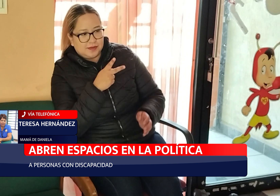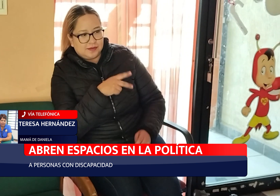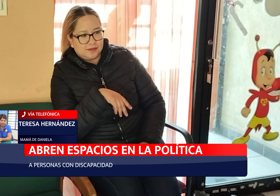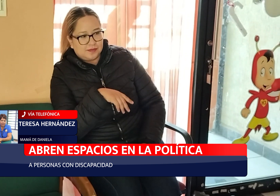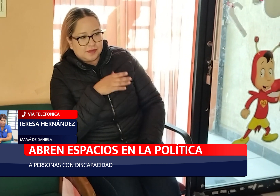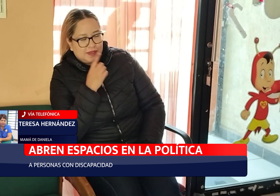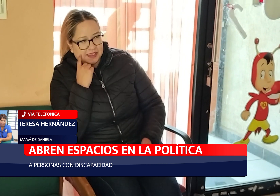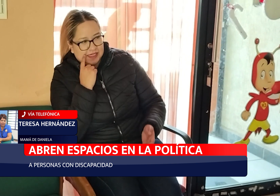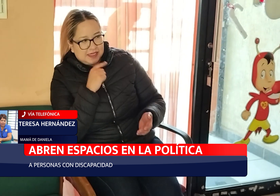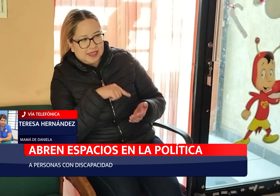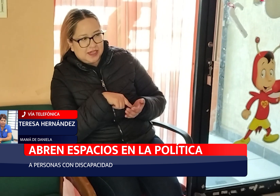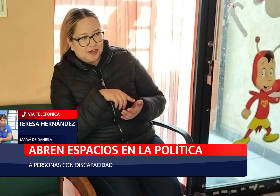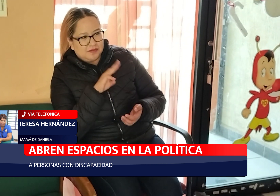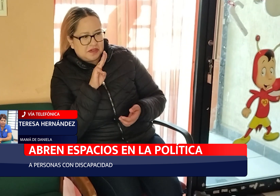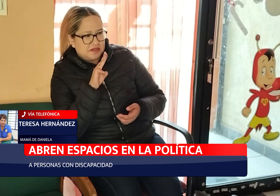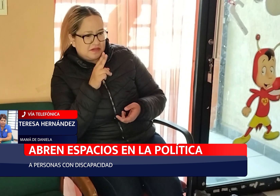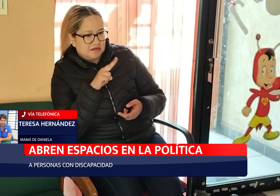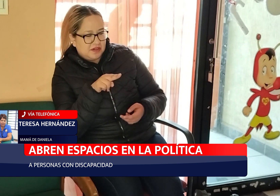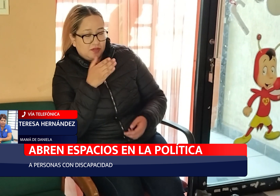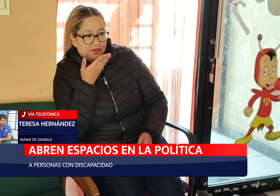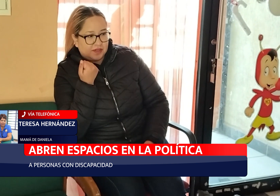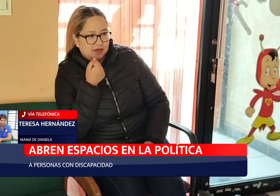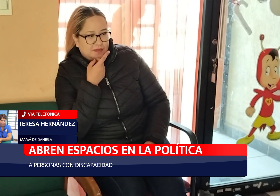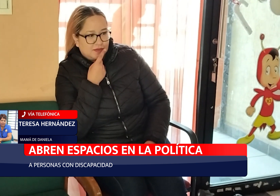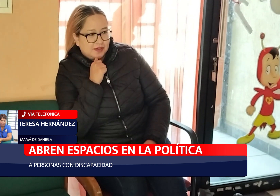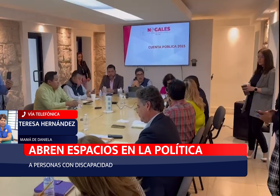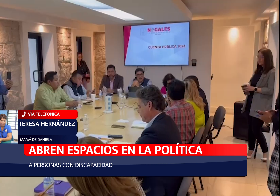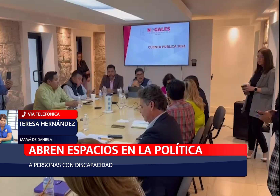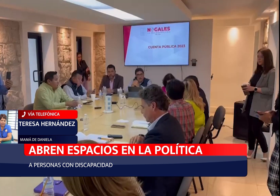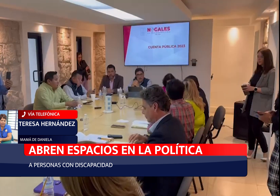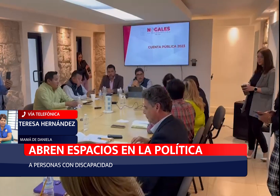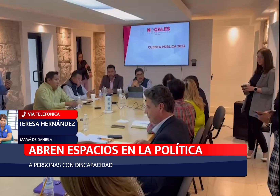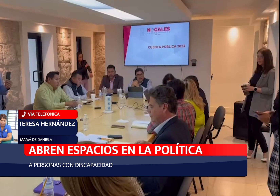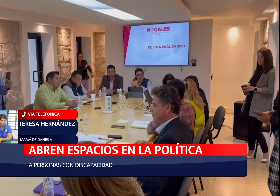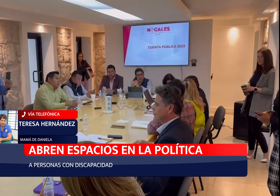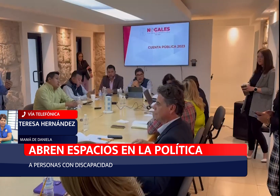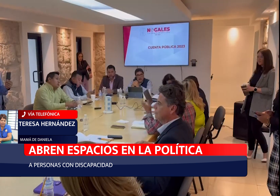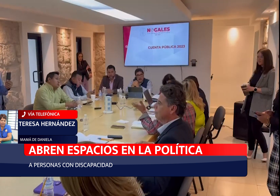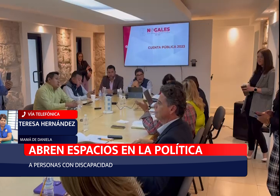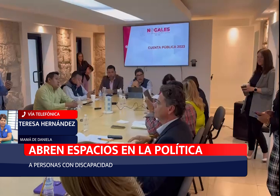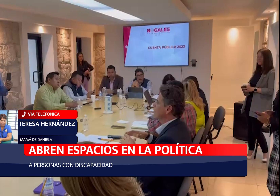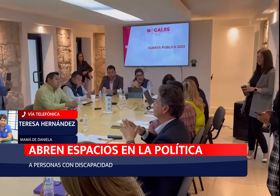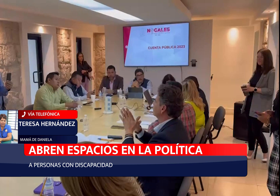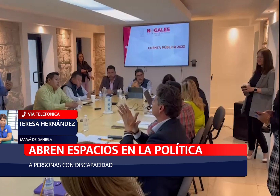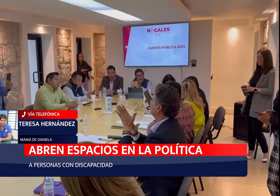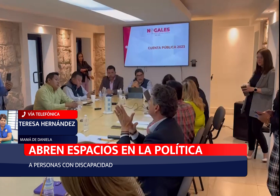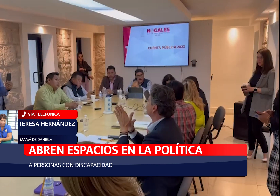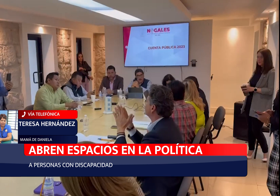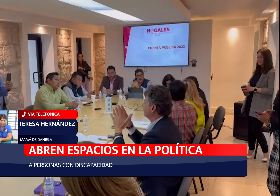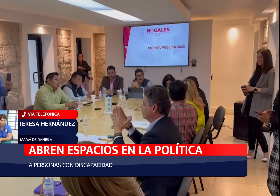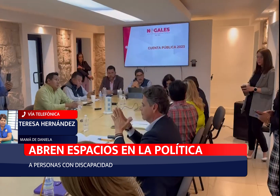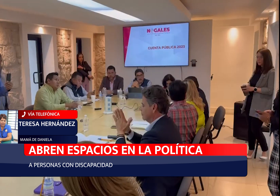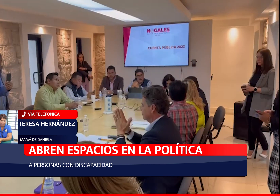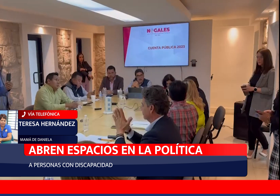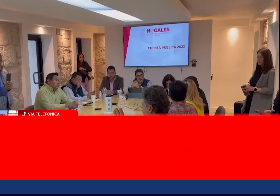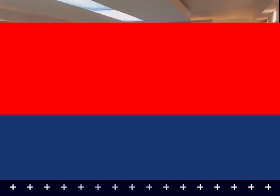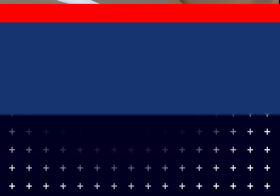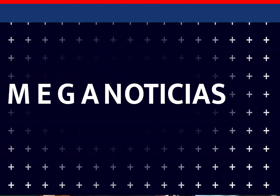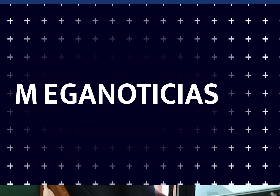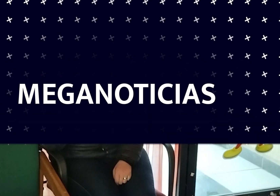a participar en la política esta niña? Y pues mira, ahorita andamos muy contentos porque vemos que hay más inclusión. Las